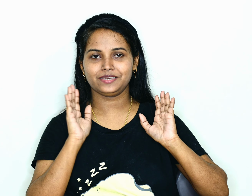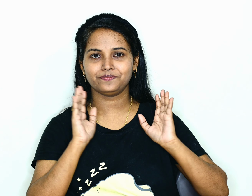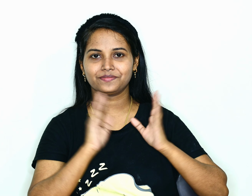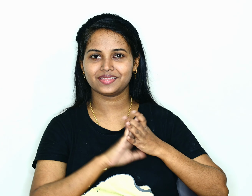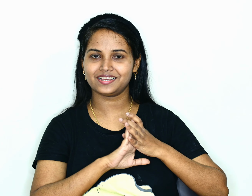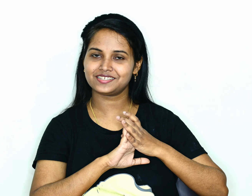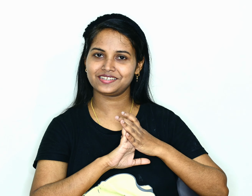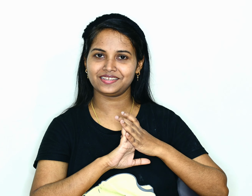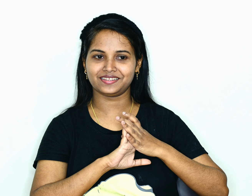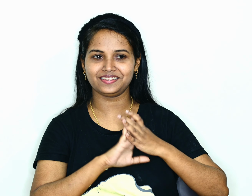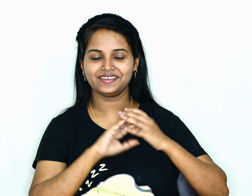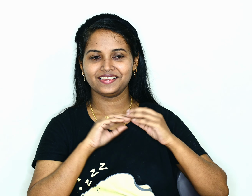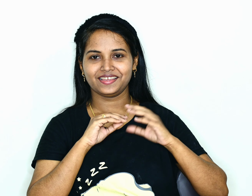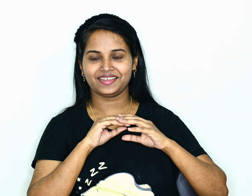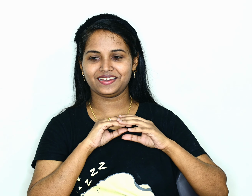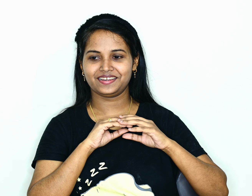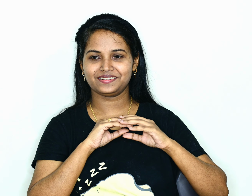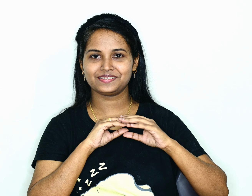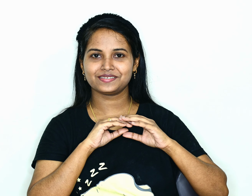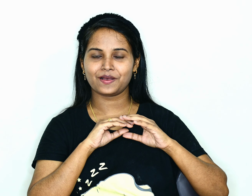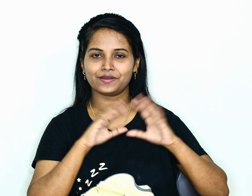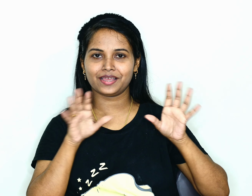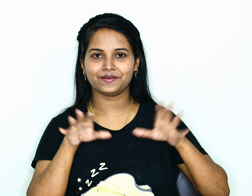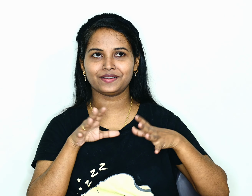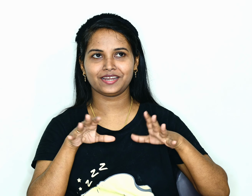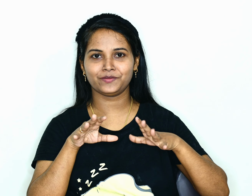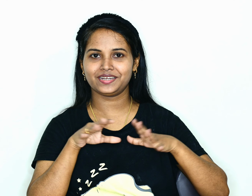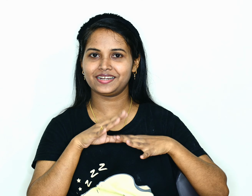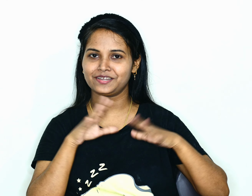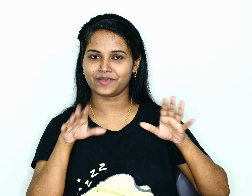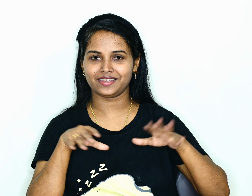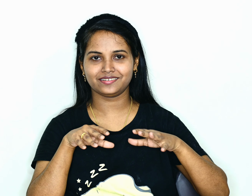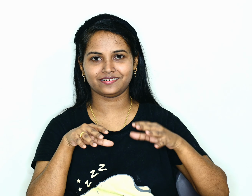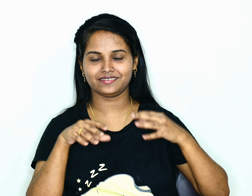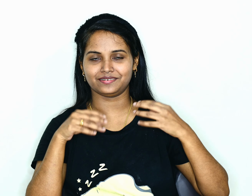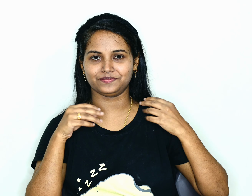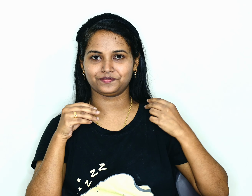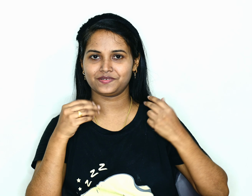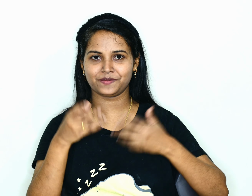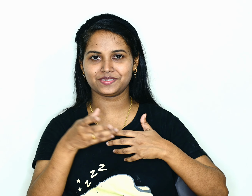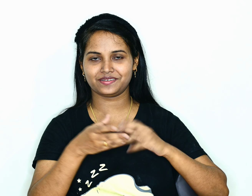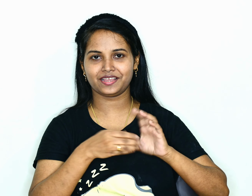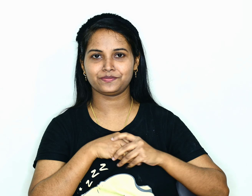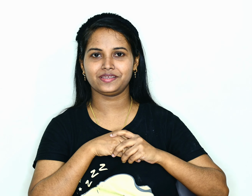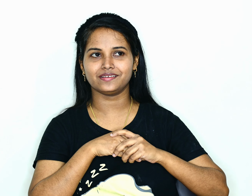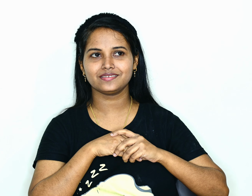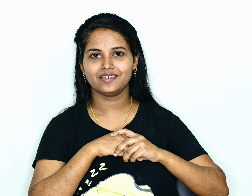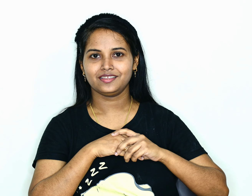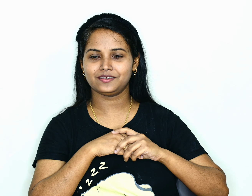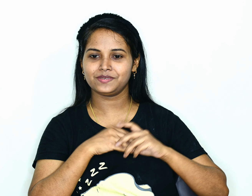स्लीप, अच्छी नींद ली एंड दिस इज़ हाउ आई गॉट एडमिटेड एंड माई थर्ड ट्राइमेस्टर एक्सपीरियंस। द